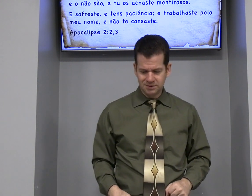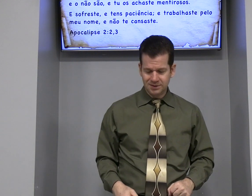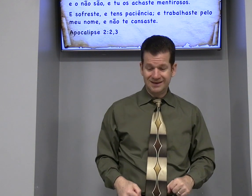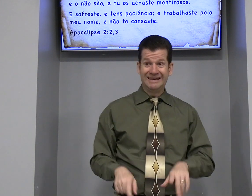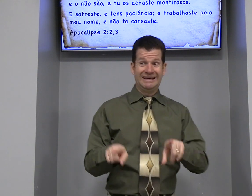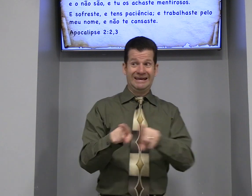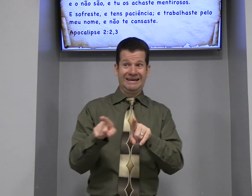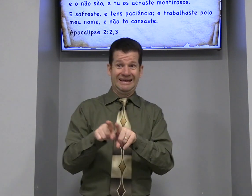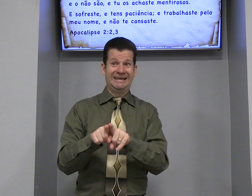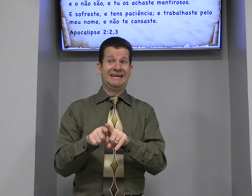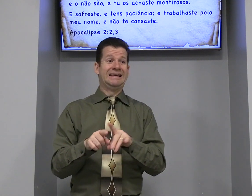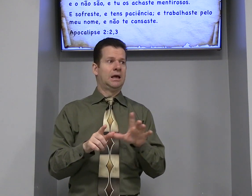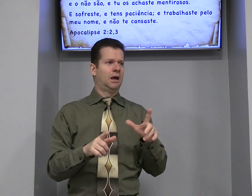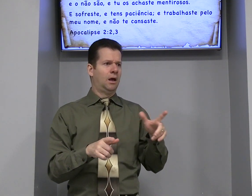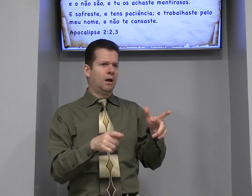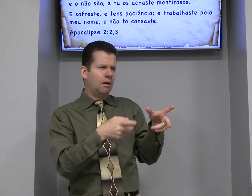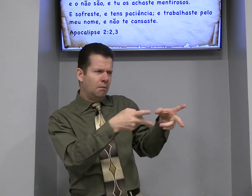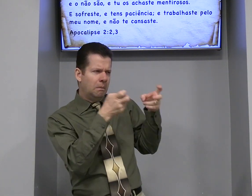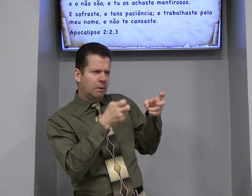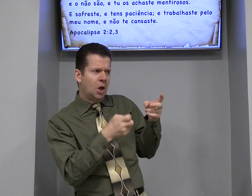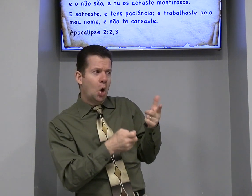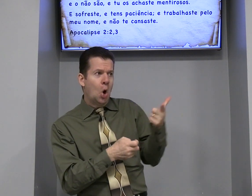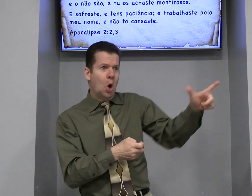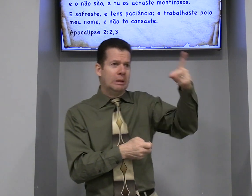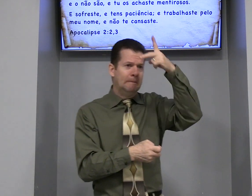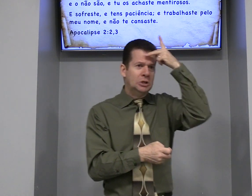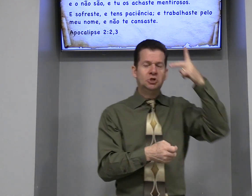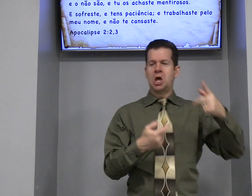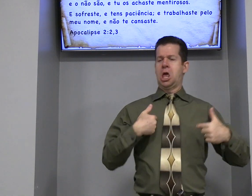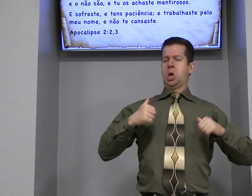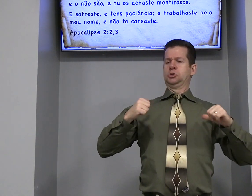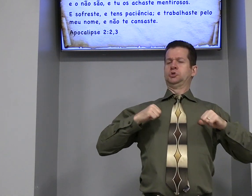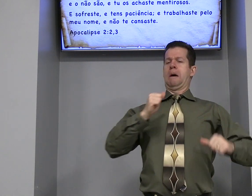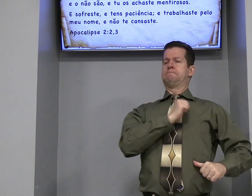falou parabéns. E também percebeu